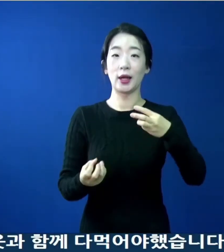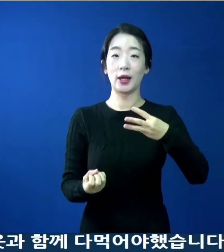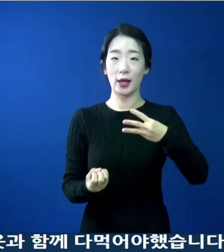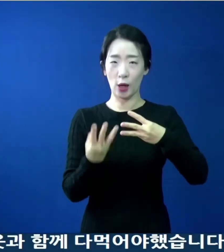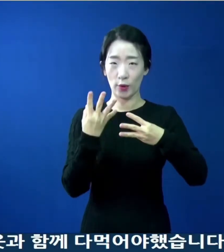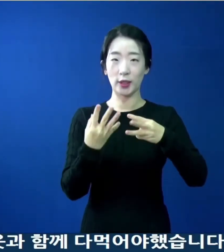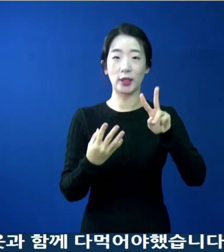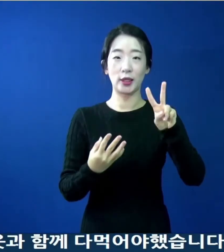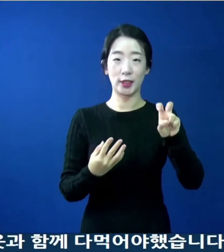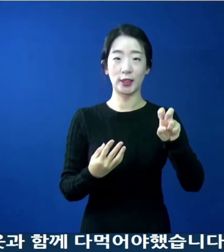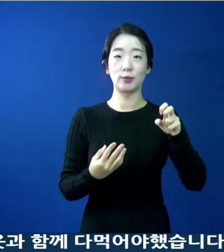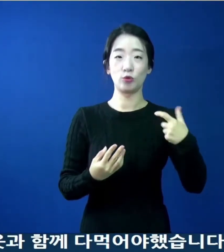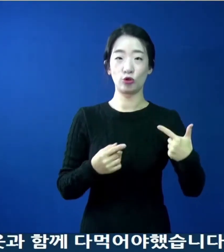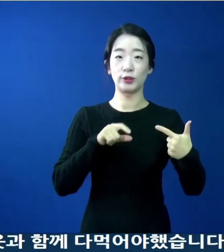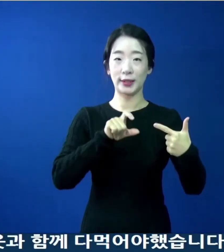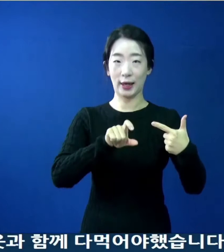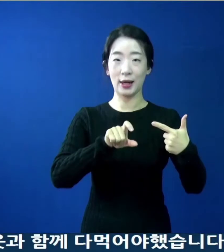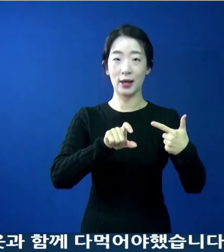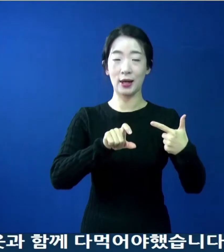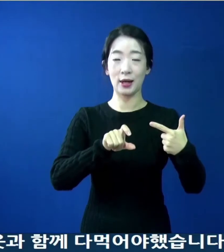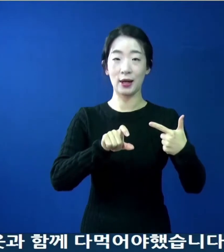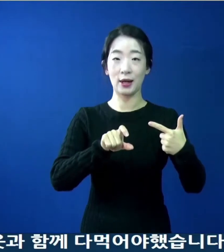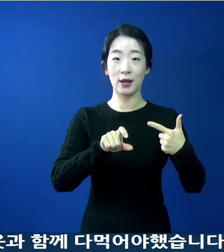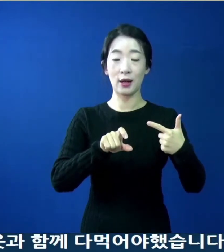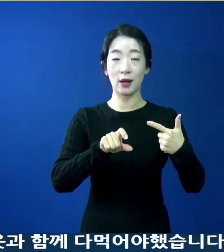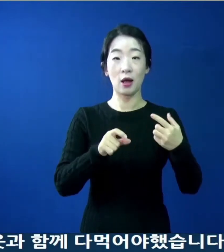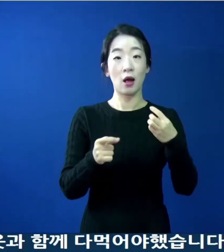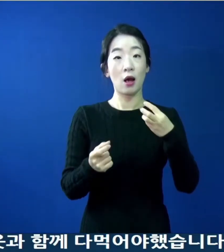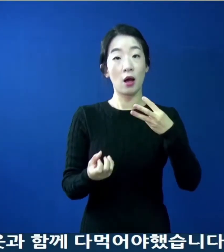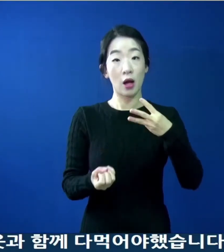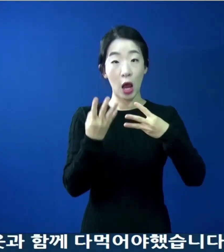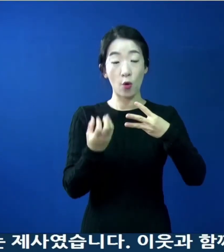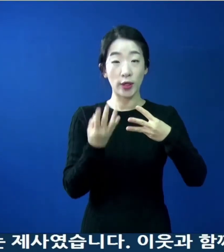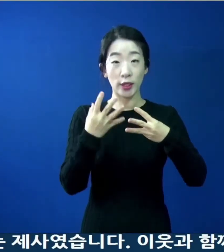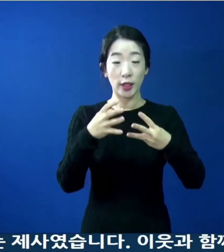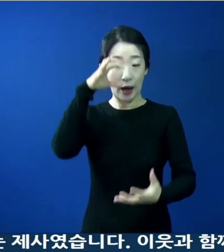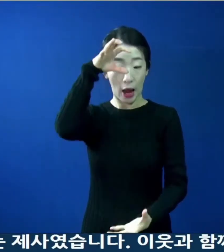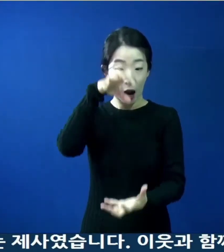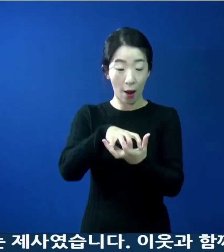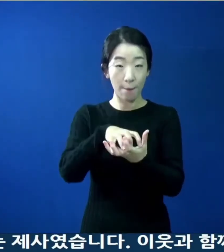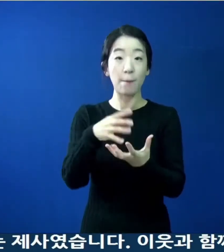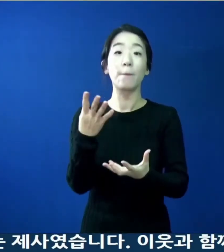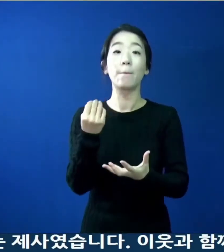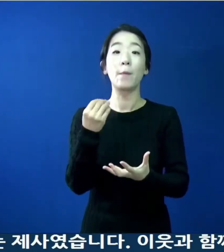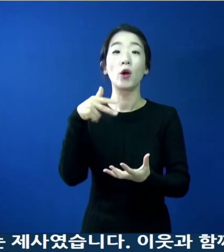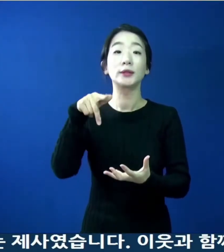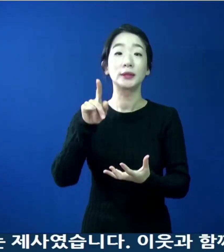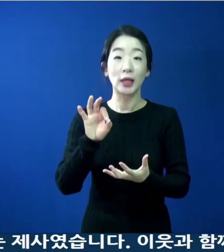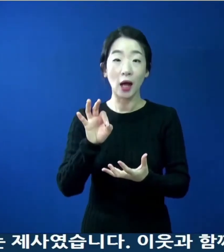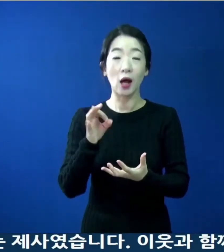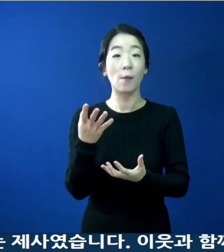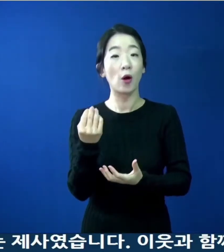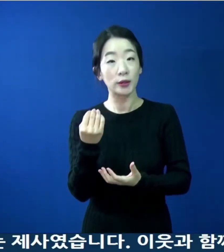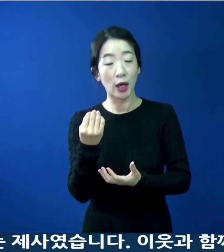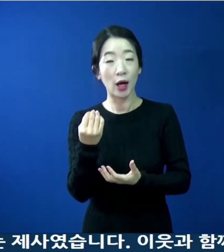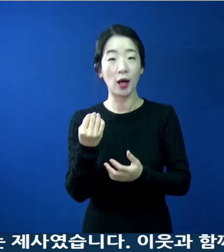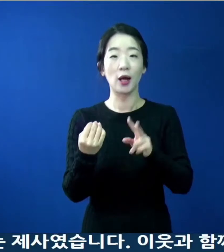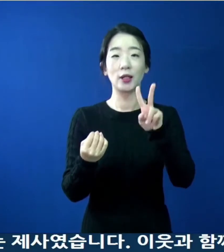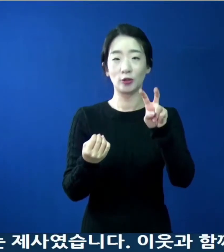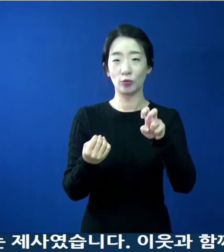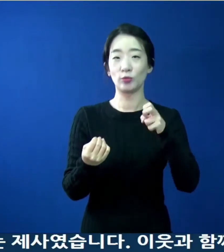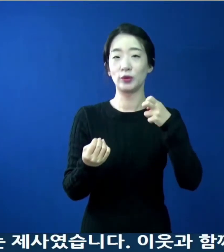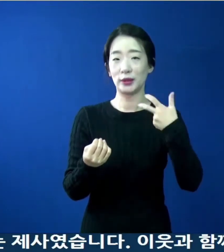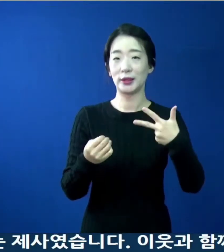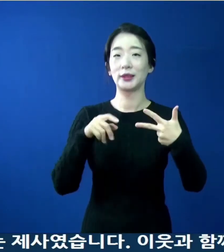26장으로 이동했습니다. 레위기가 총 몇 장인 줄 아십니까? 레위기는 총